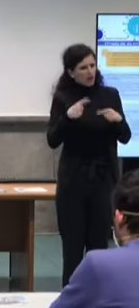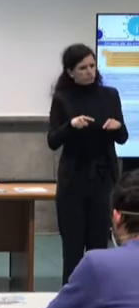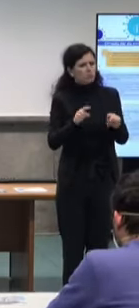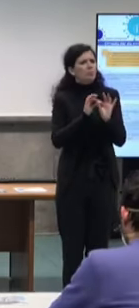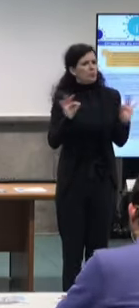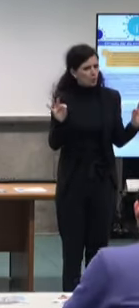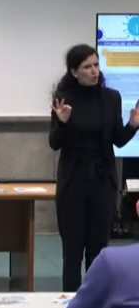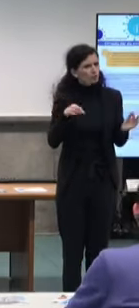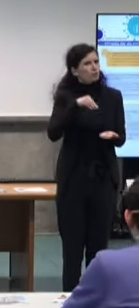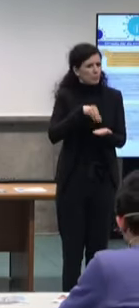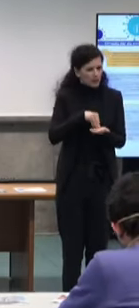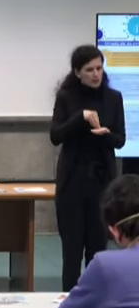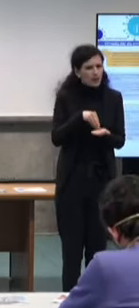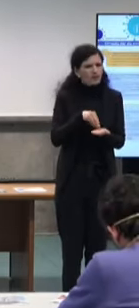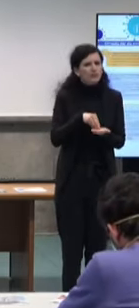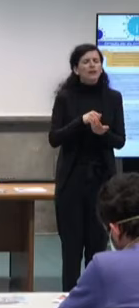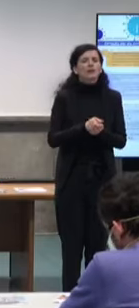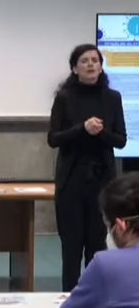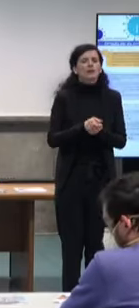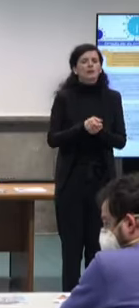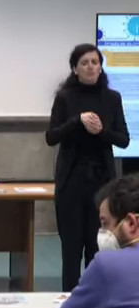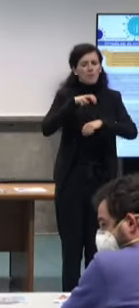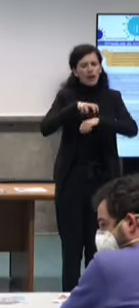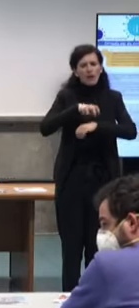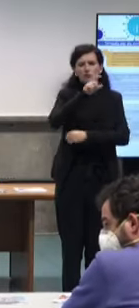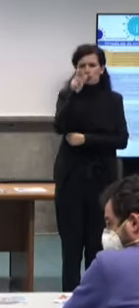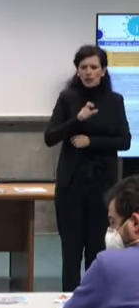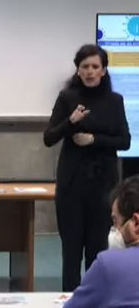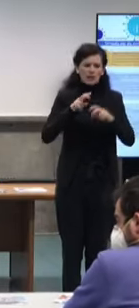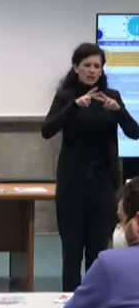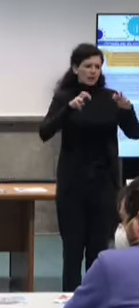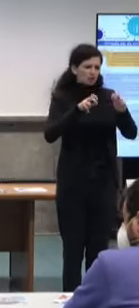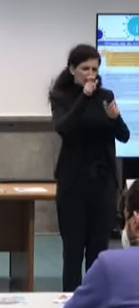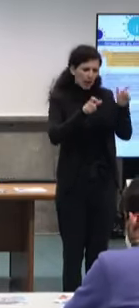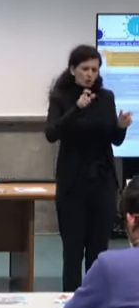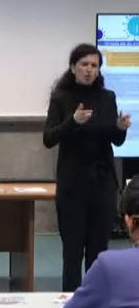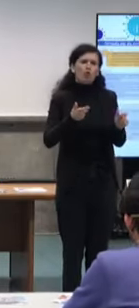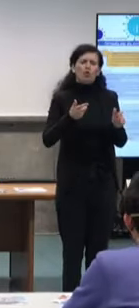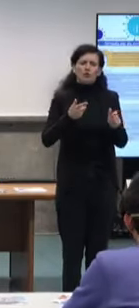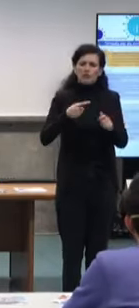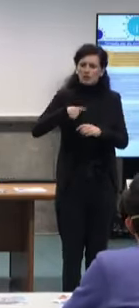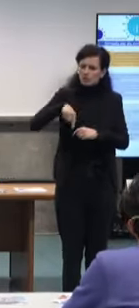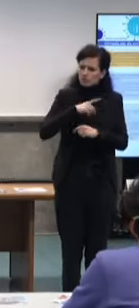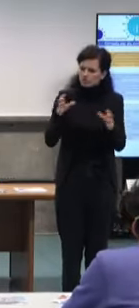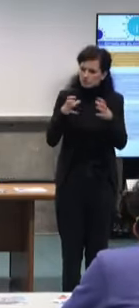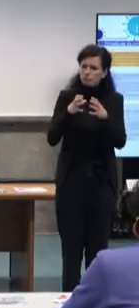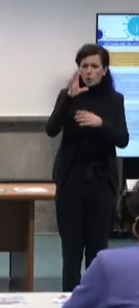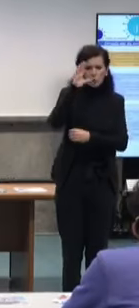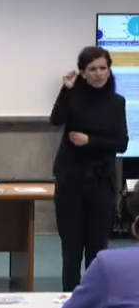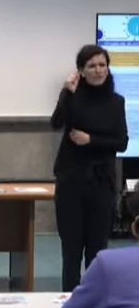i nostri medici i nostri ricercatori i nostri centri di ricerca i nostri irex le nostre